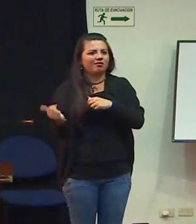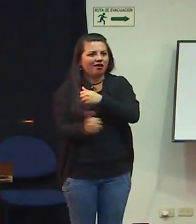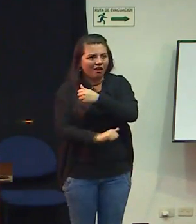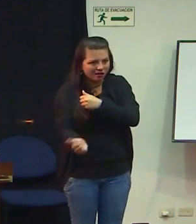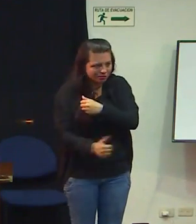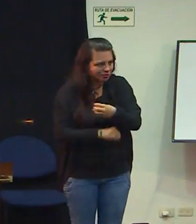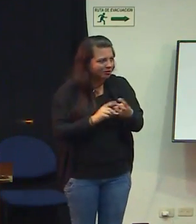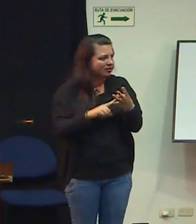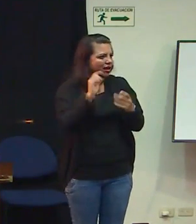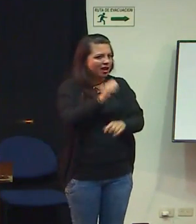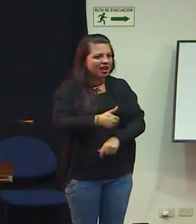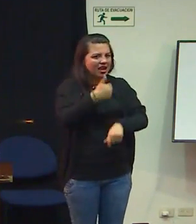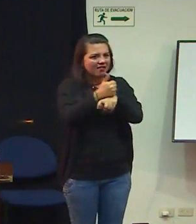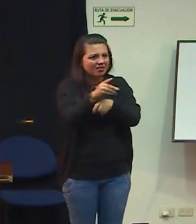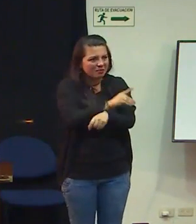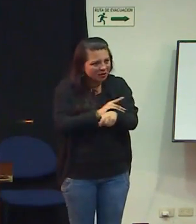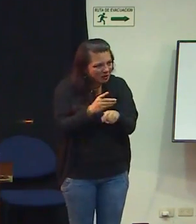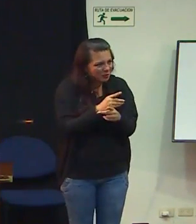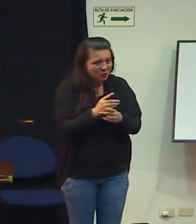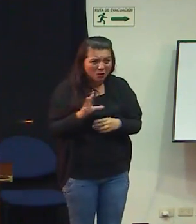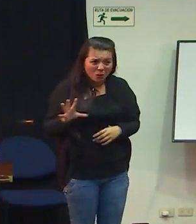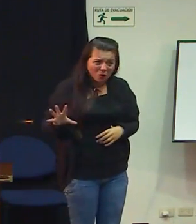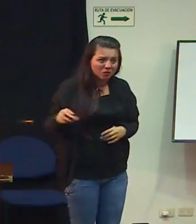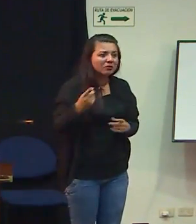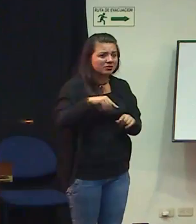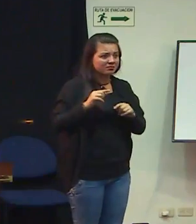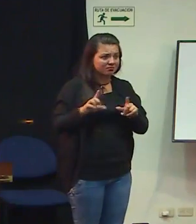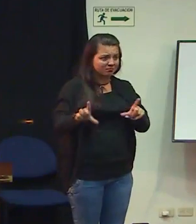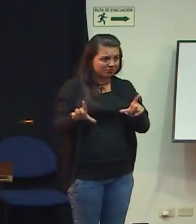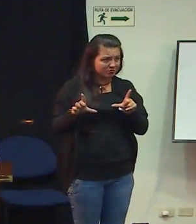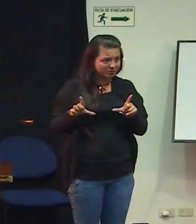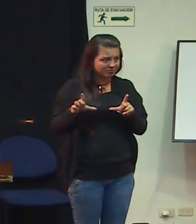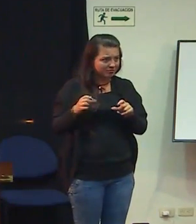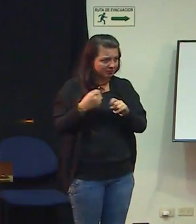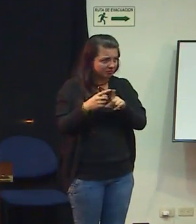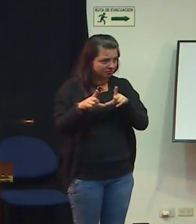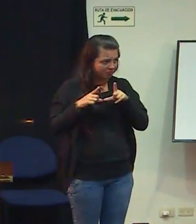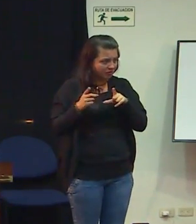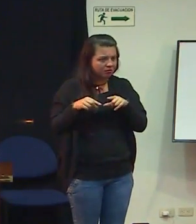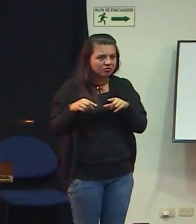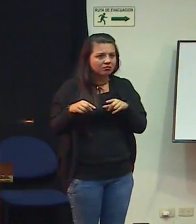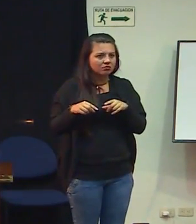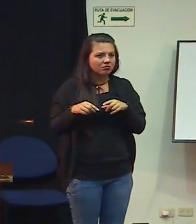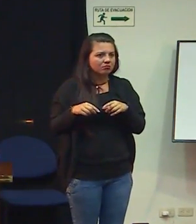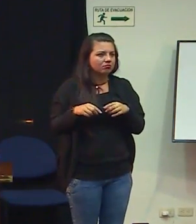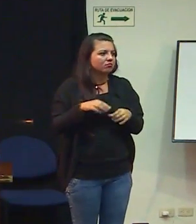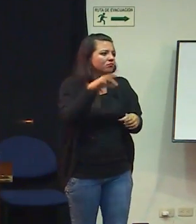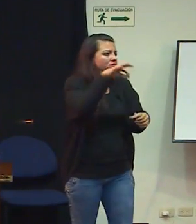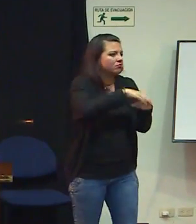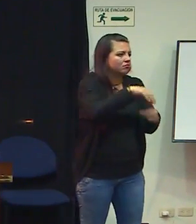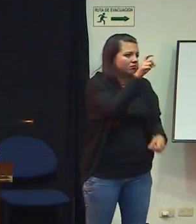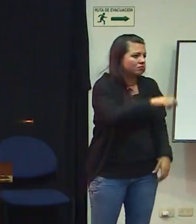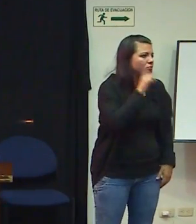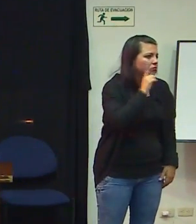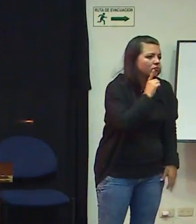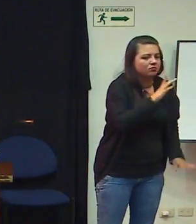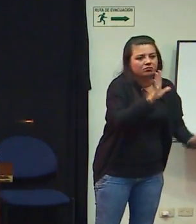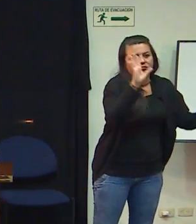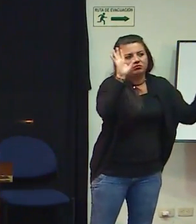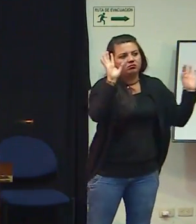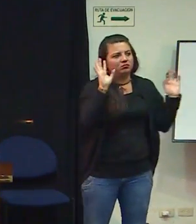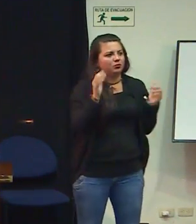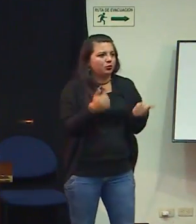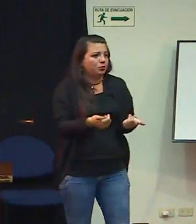para jefes de departamento, todo, hasta egresados que se abrieron convocatoria, participaran un compañero sordo en ese espacio,